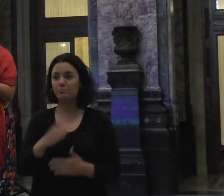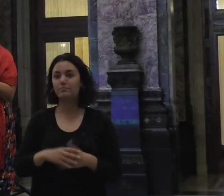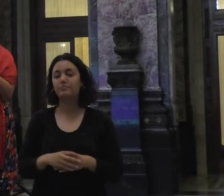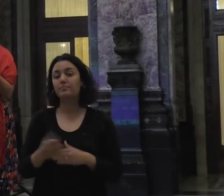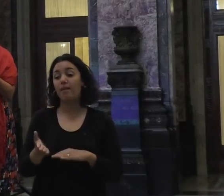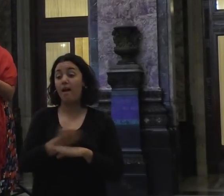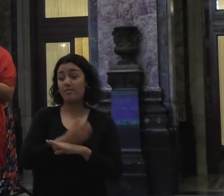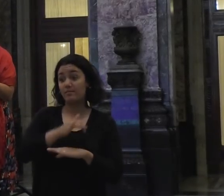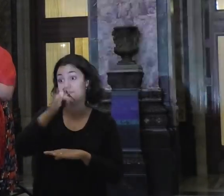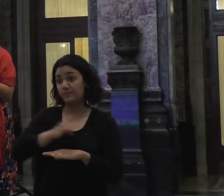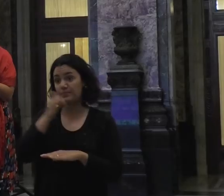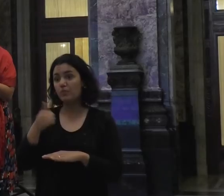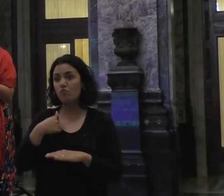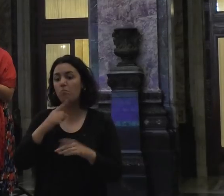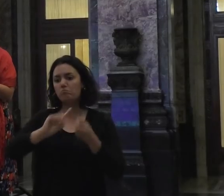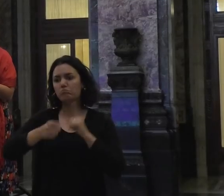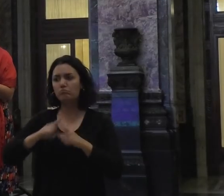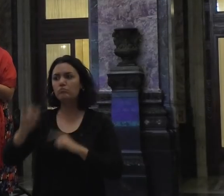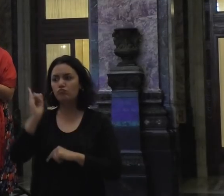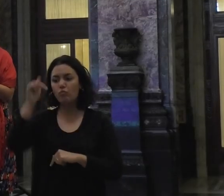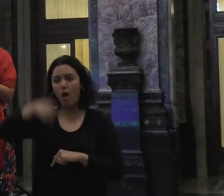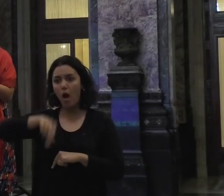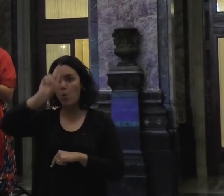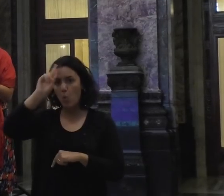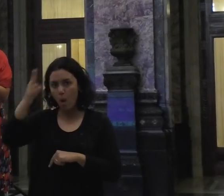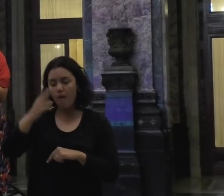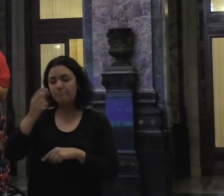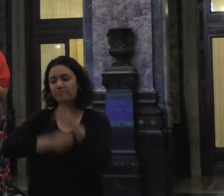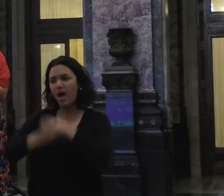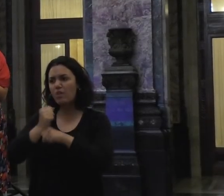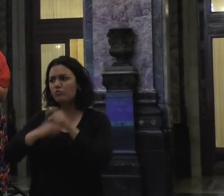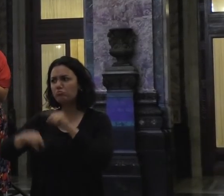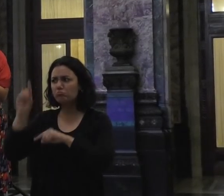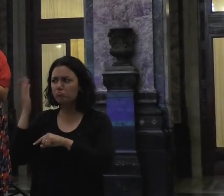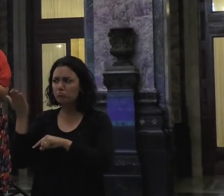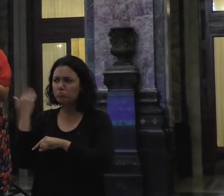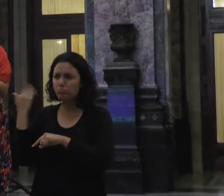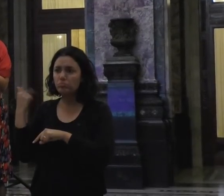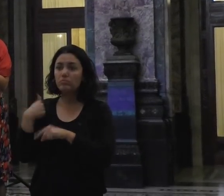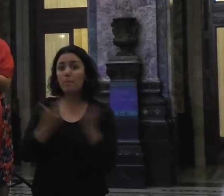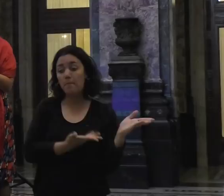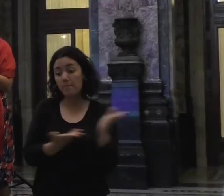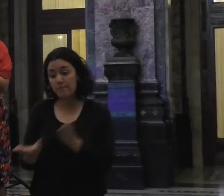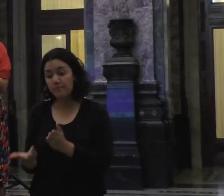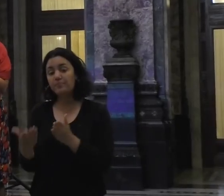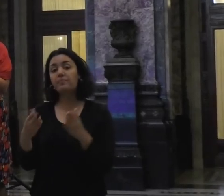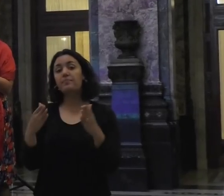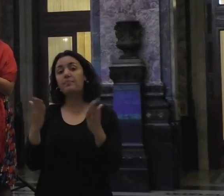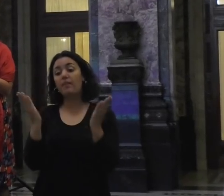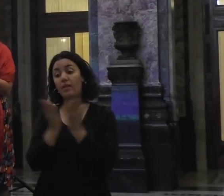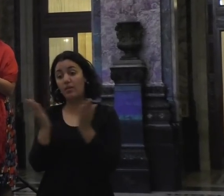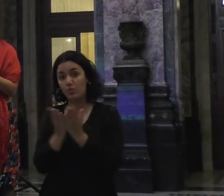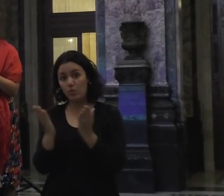dijo Ale, yo tengo relación con la gente de aquí de Uruguay. Hace unos años, cuando tuve la suerte de ser invitada a la Escuela Latinoamericana de